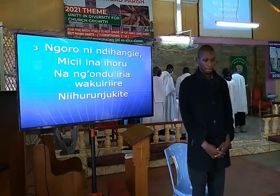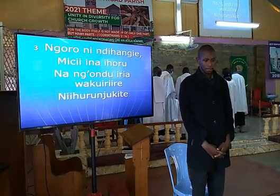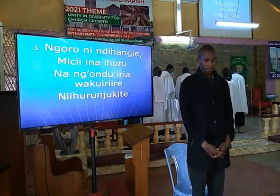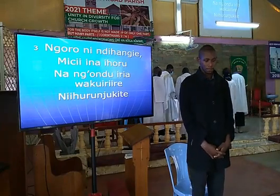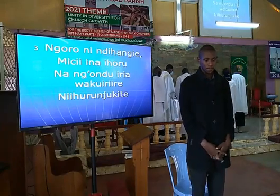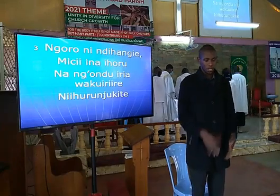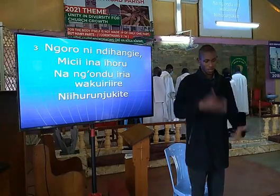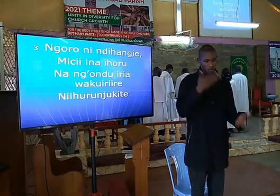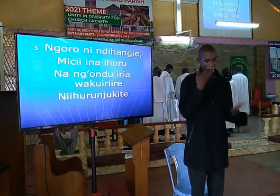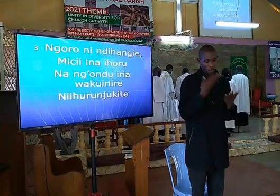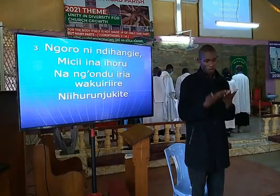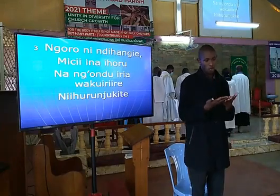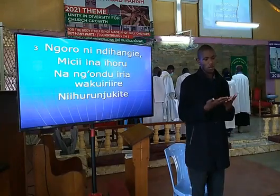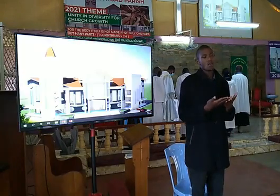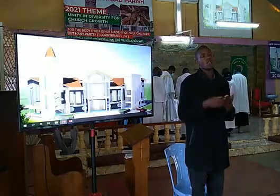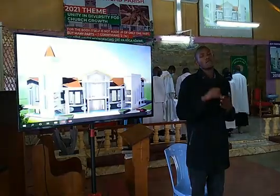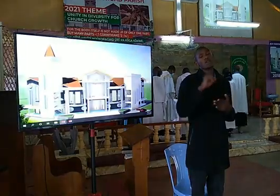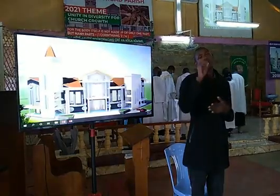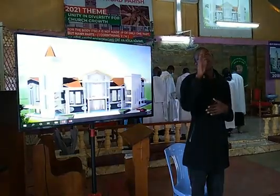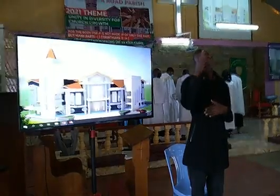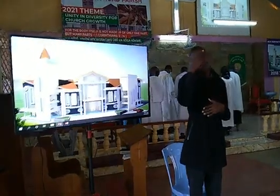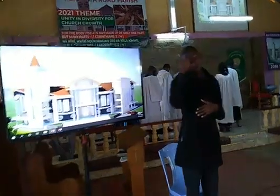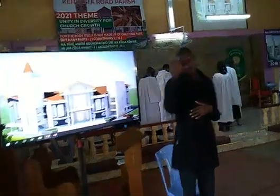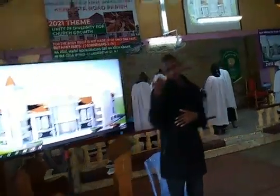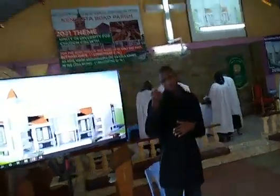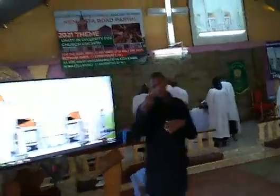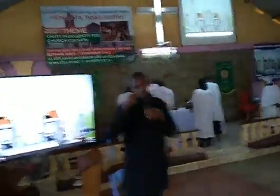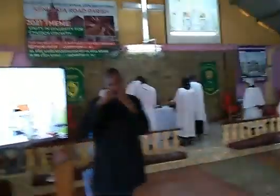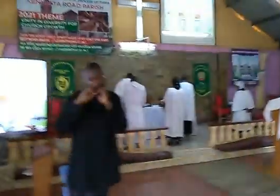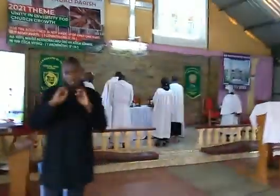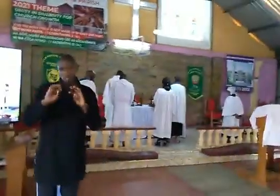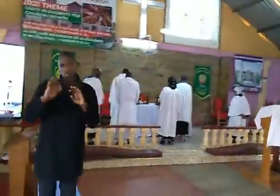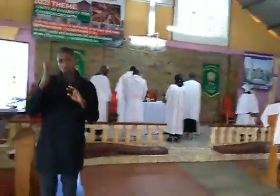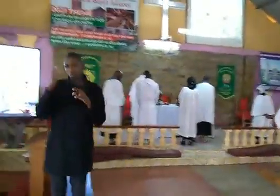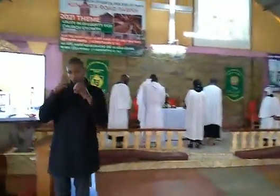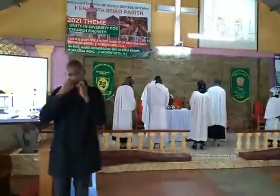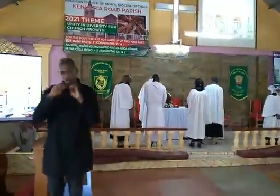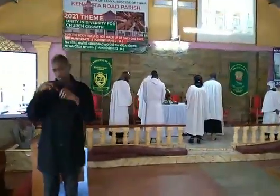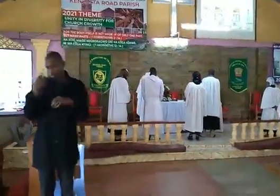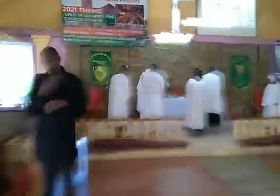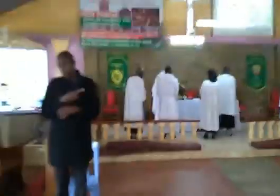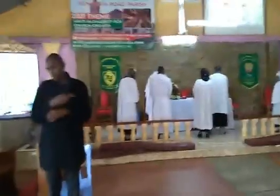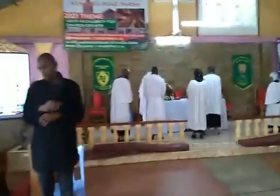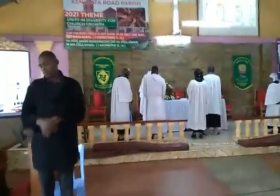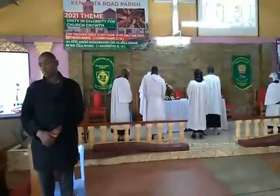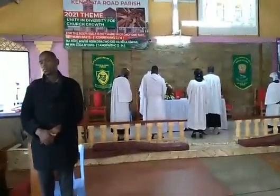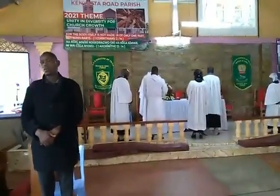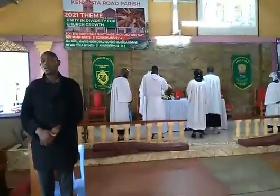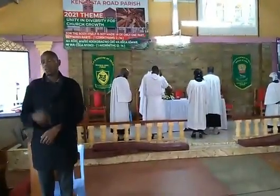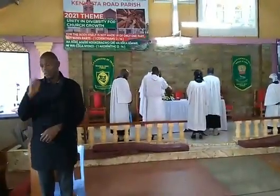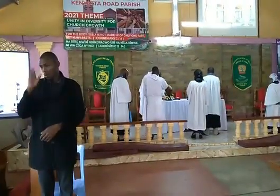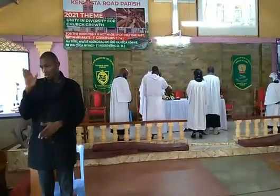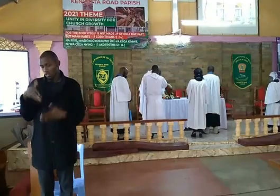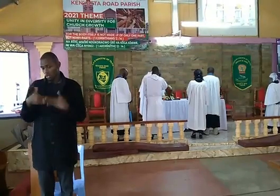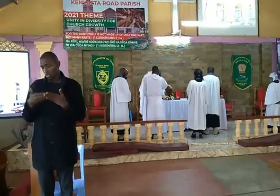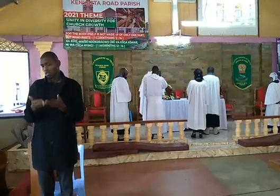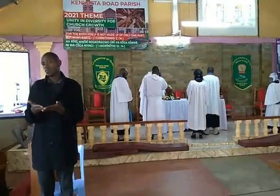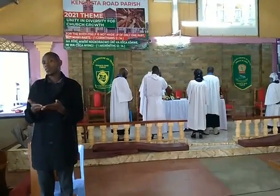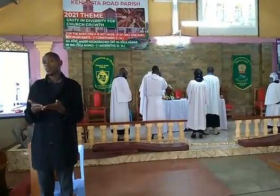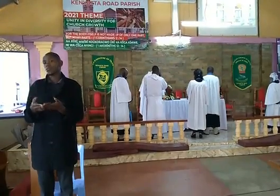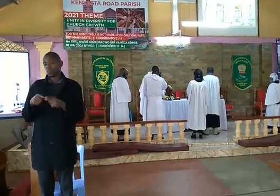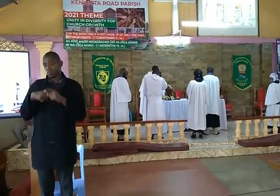tugu gucokeria ngatho muno mwathani ni tondu wa irathimo nyingiria uturathimite nacio ni mwathani ni utuhete kiheo kia